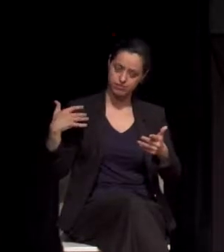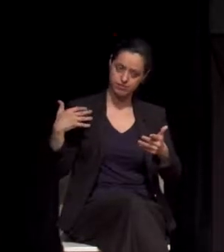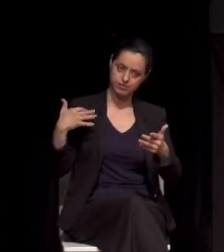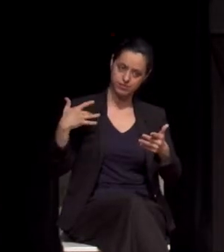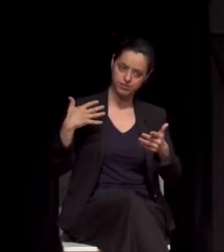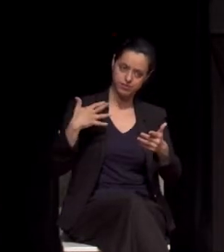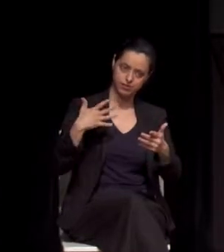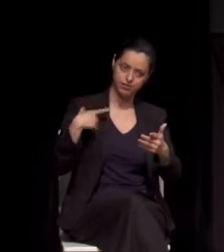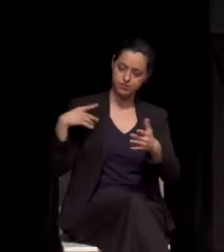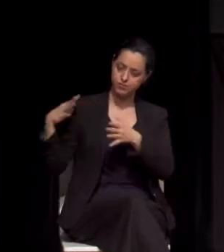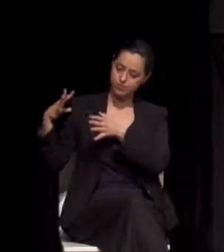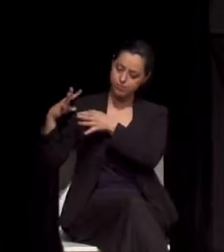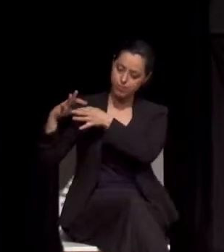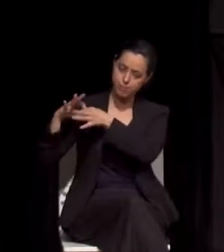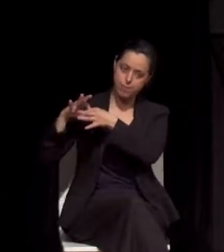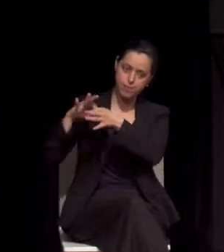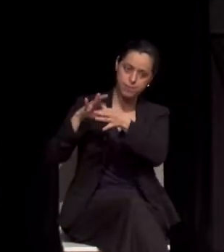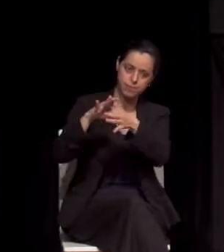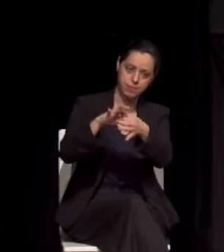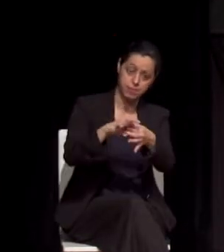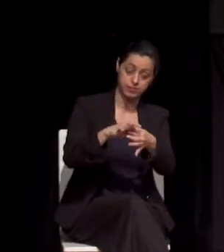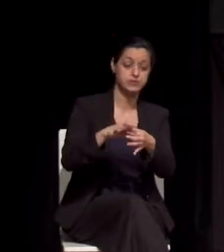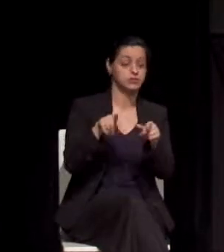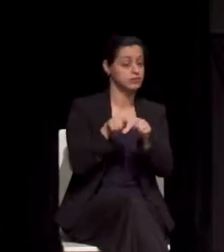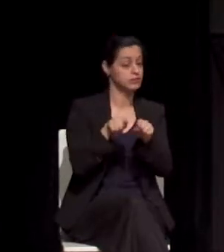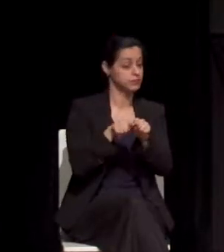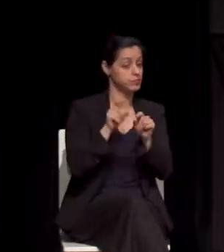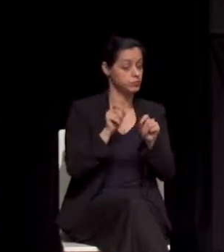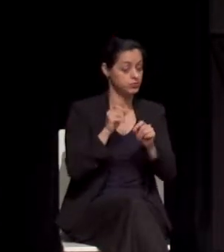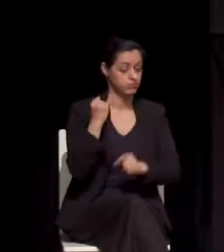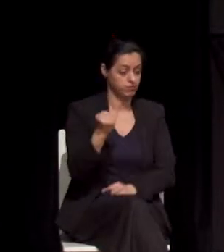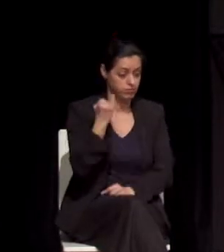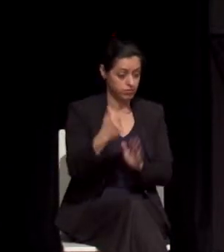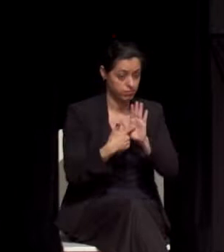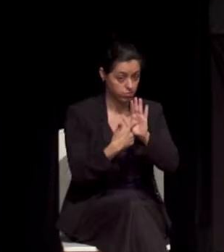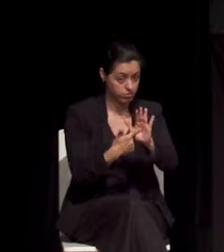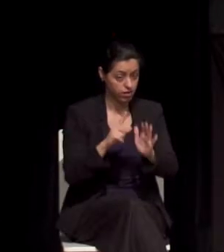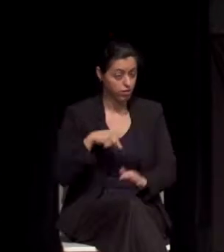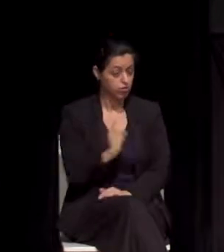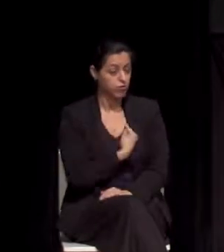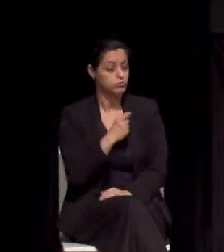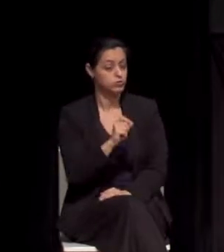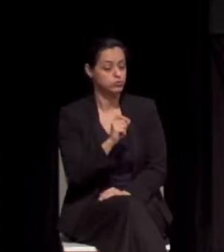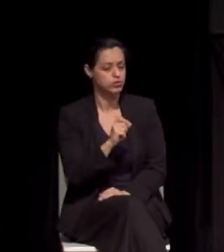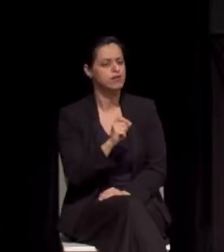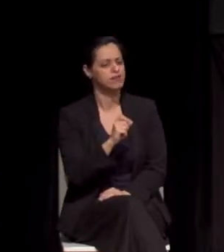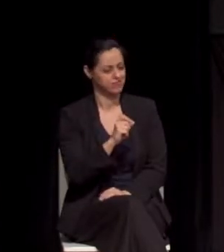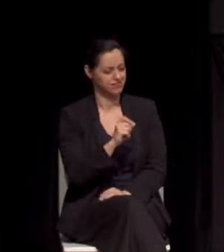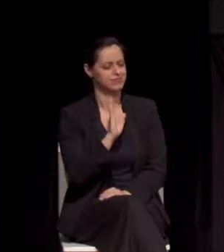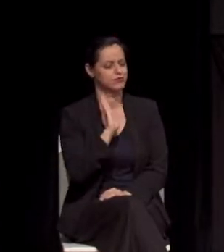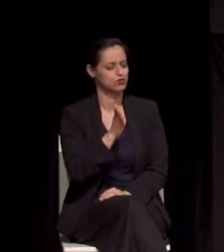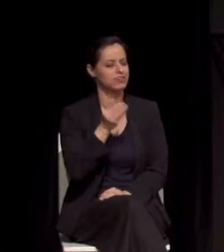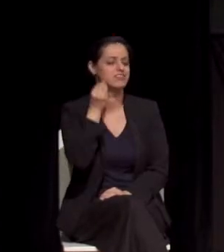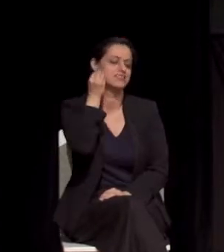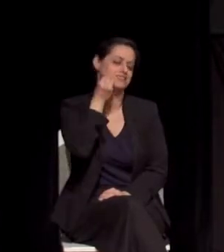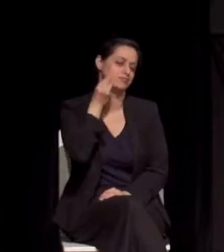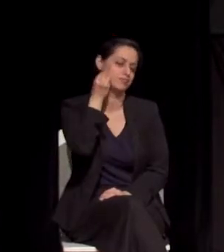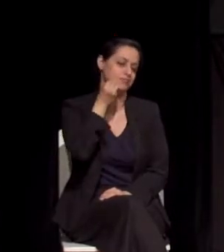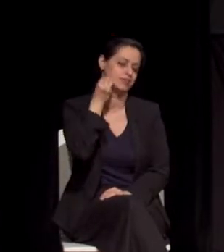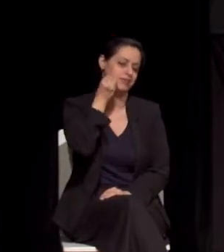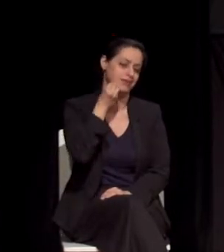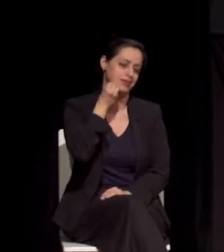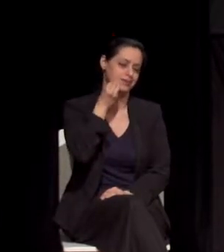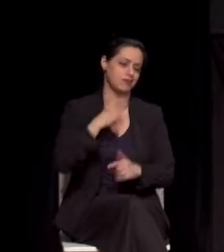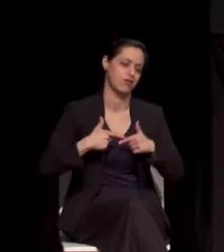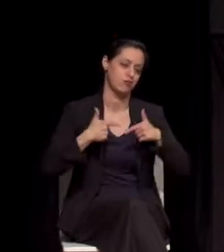eu acho que também tem sido importante demonstrar que nós temos uma experiência de resistência que é